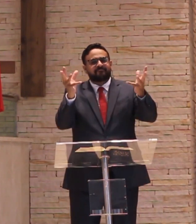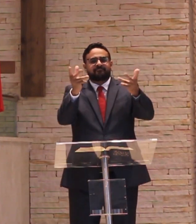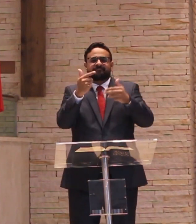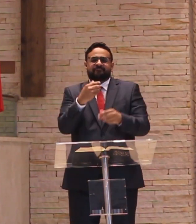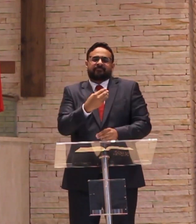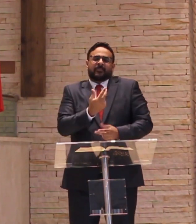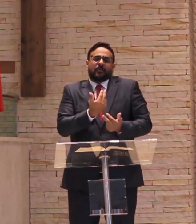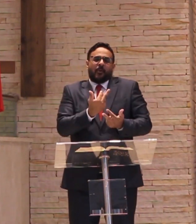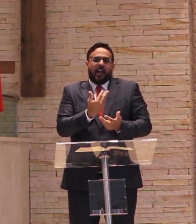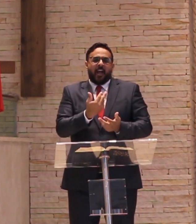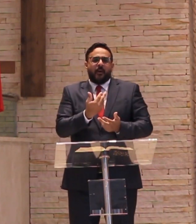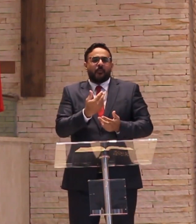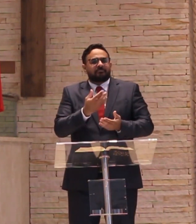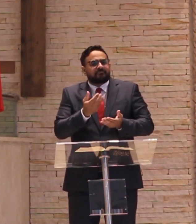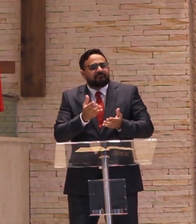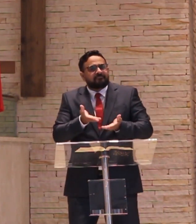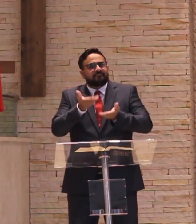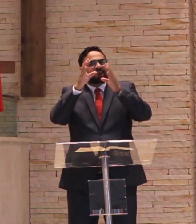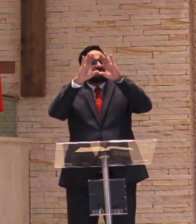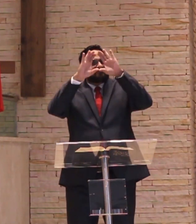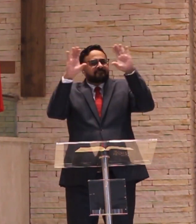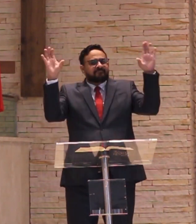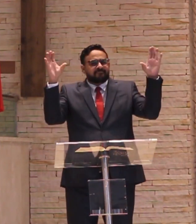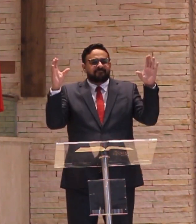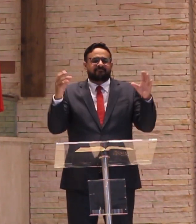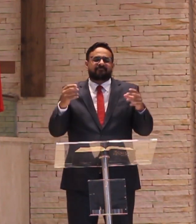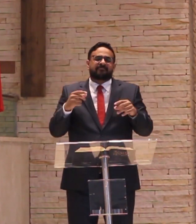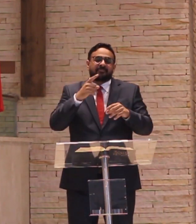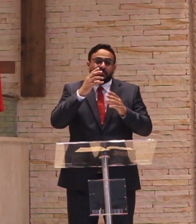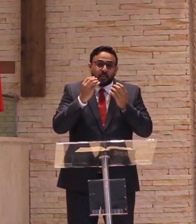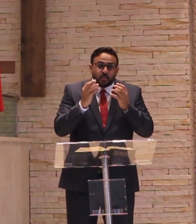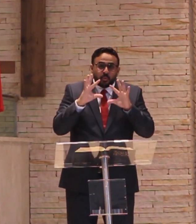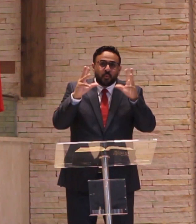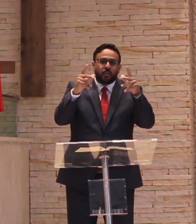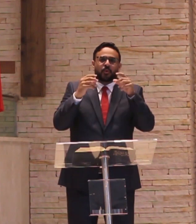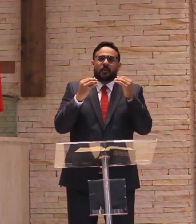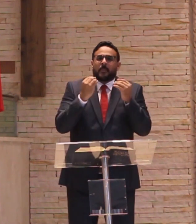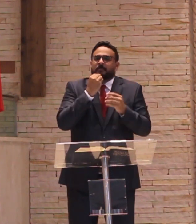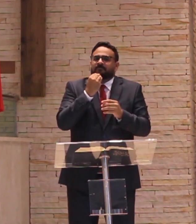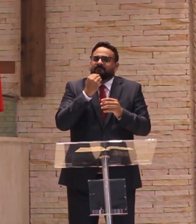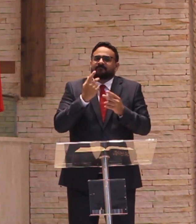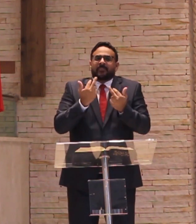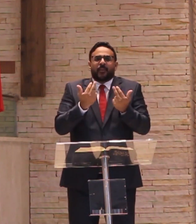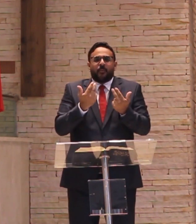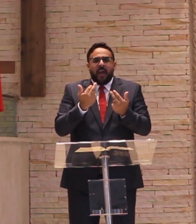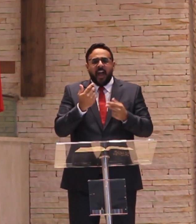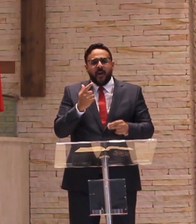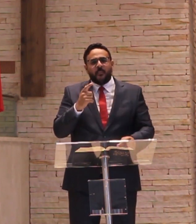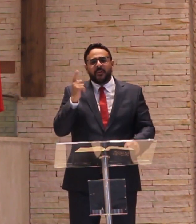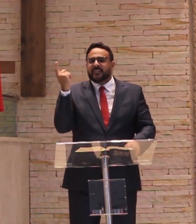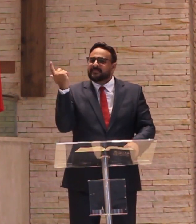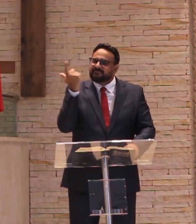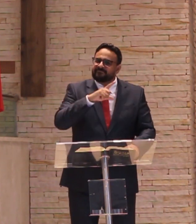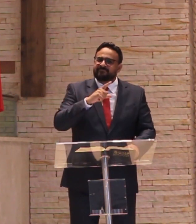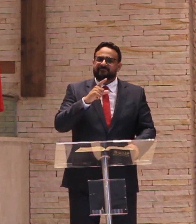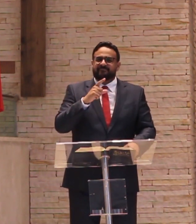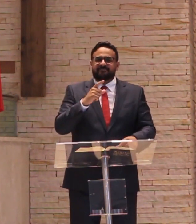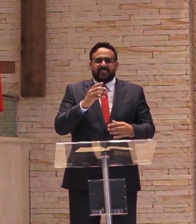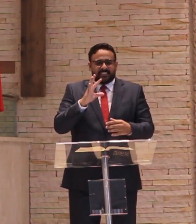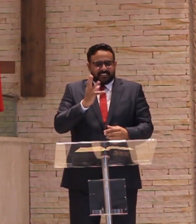do Calvário porque ele quer salvar a todos nós. Ele quer nos levar para o céu. Jesus ele não quer nos dar a oportunidade de